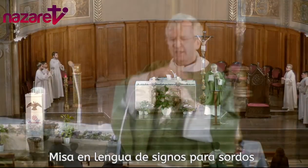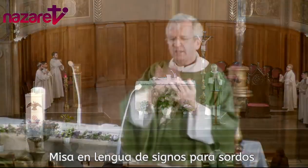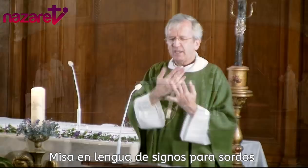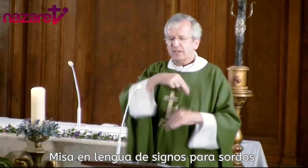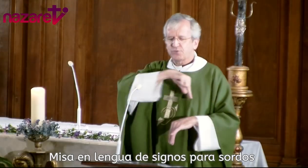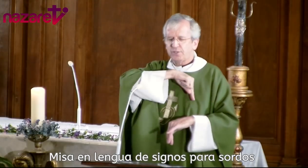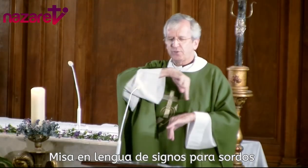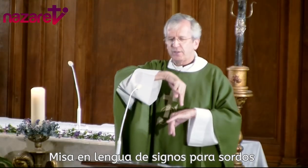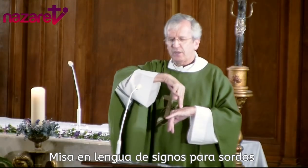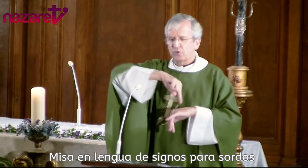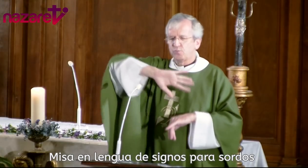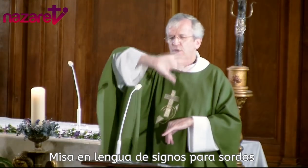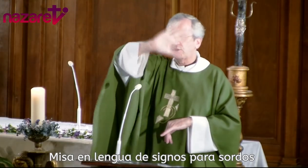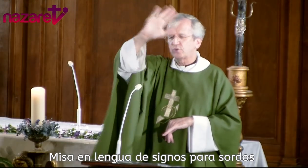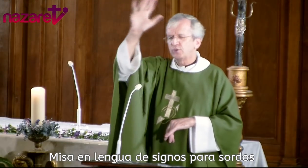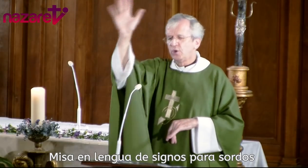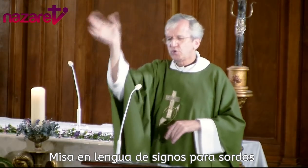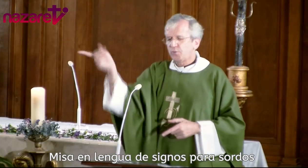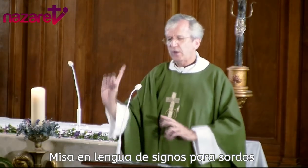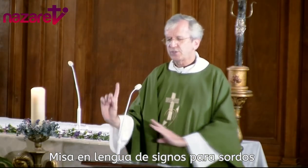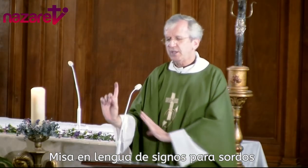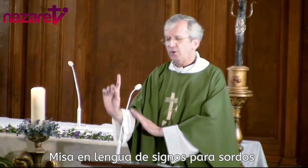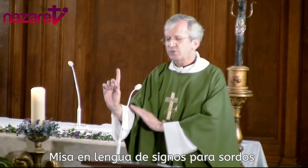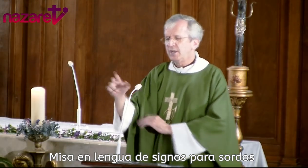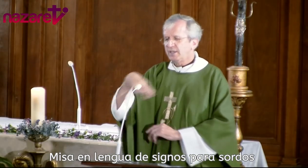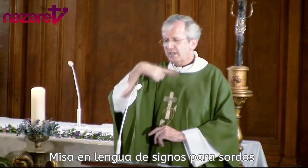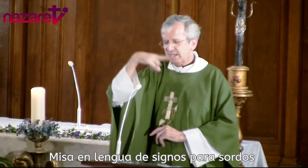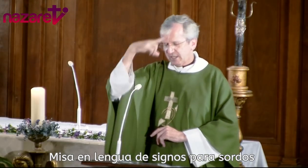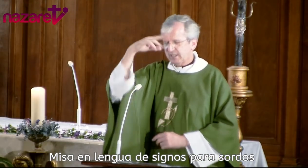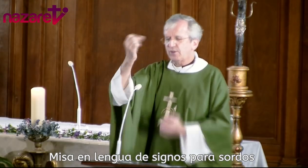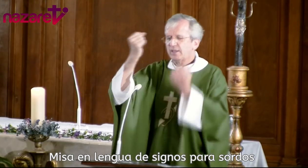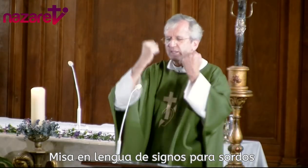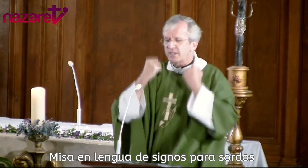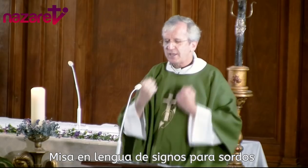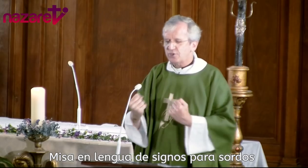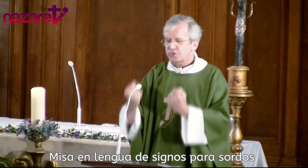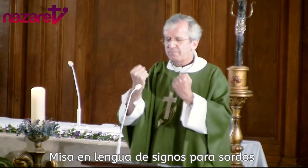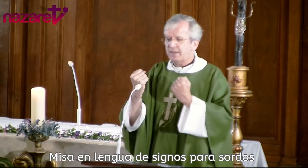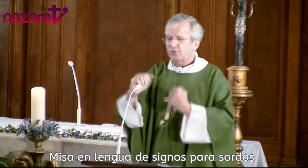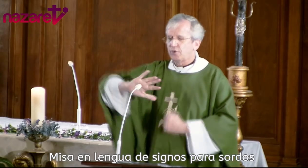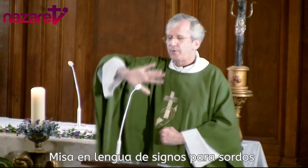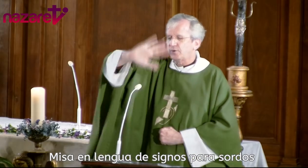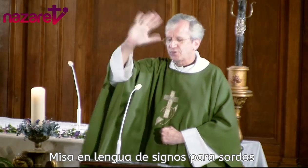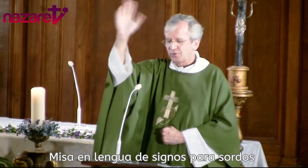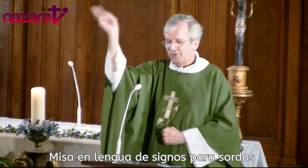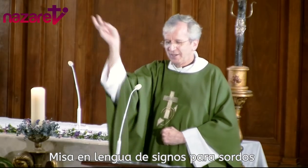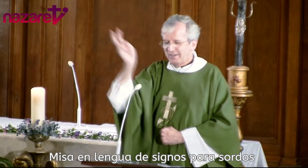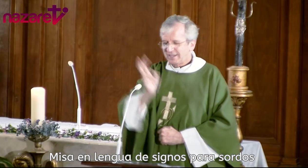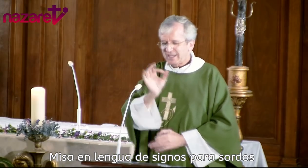día resucitó de entre los muertos, subió a los cielos y está sentado a la derecha de Dios Padre Todopoderoso. Desde allí ha de